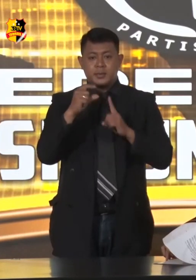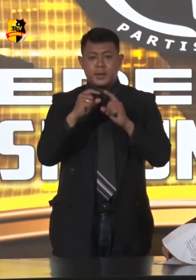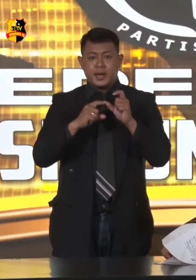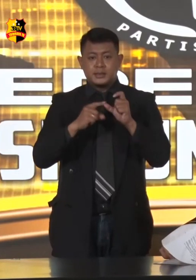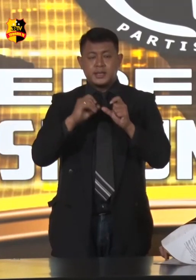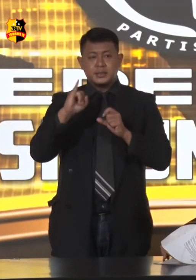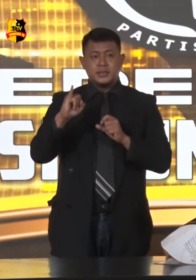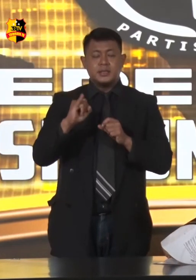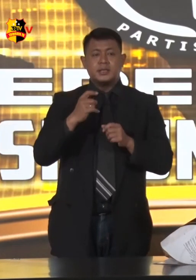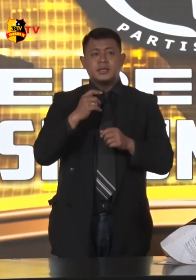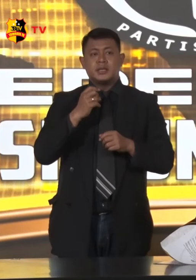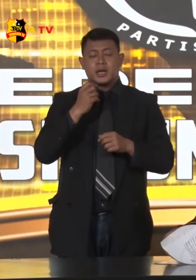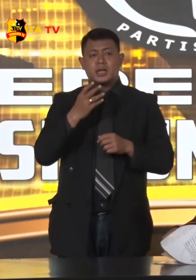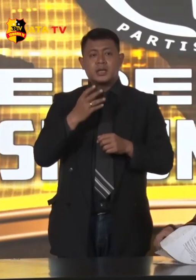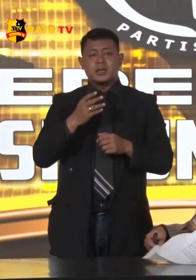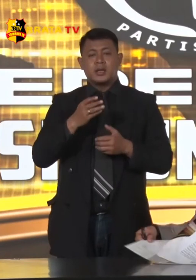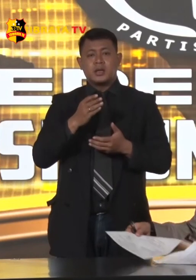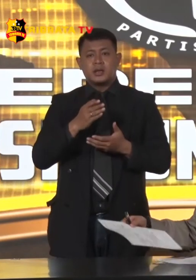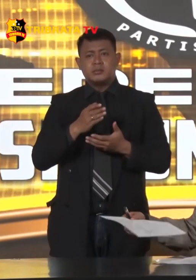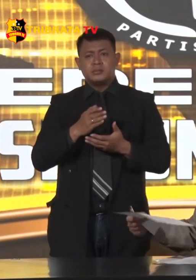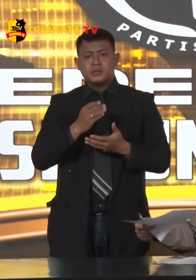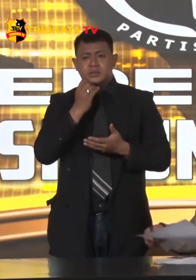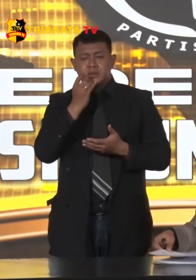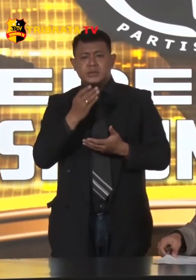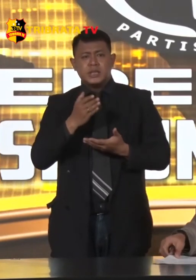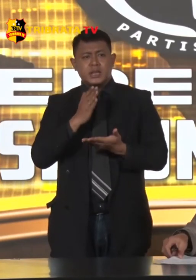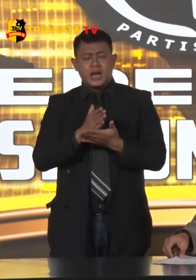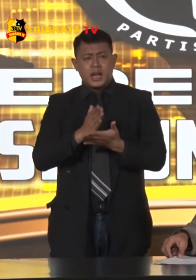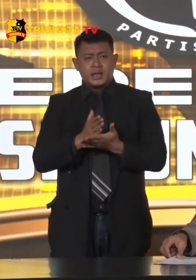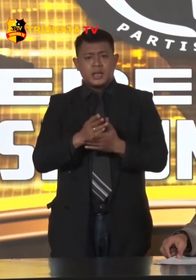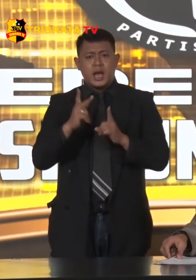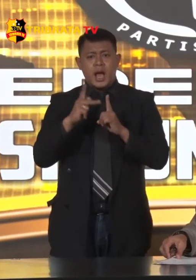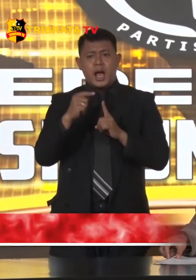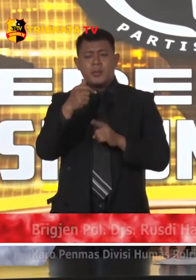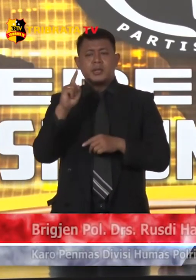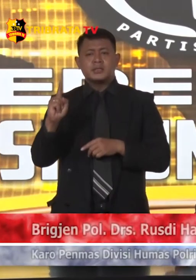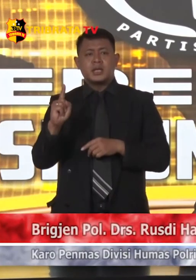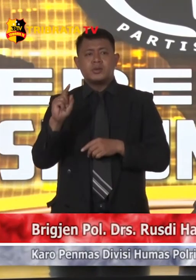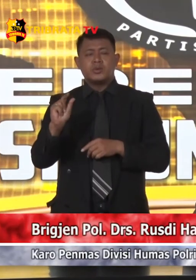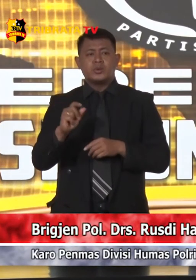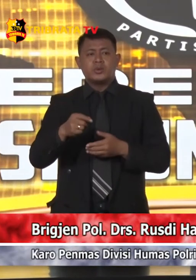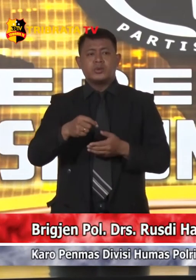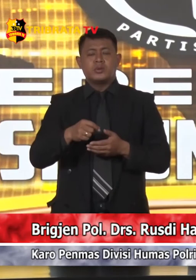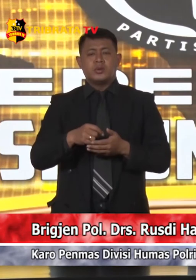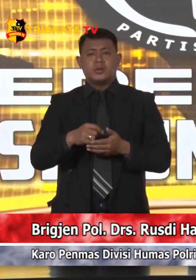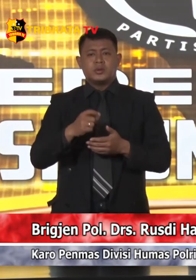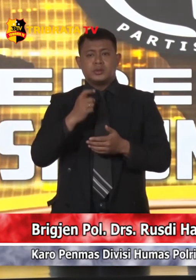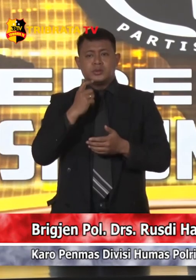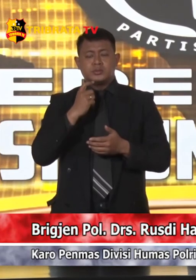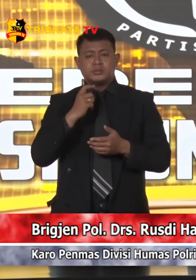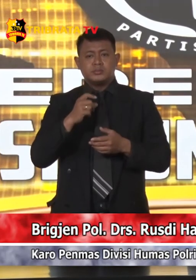yang katanya telat, atau itu memang benar, Pak? Izin telat H-1 untuk pertandingan yang uji coba perdana